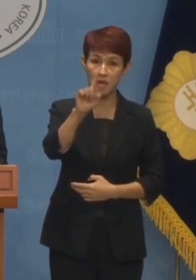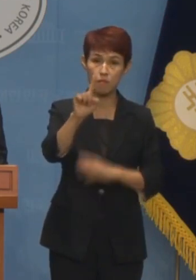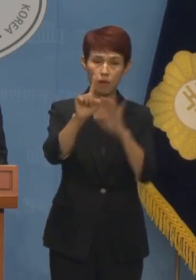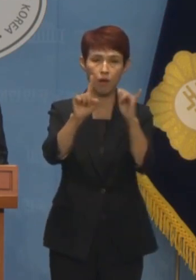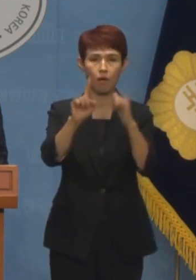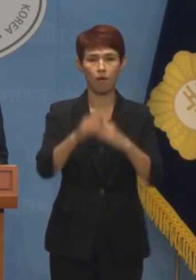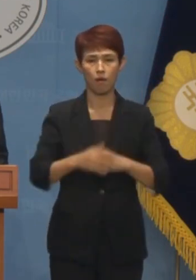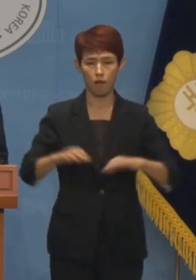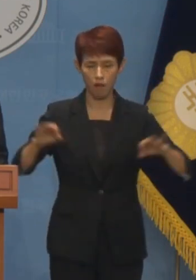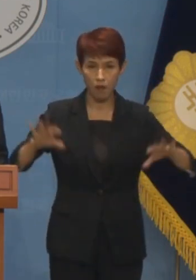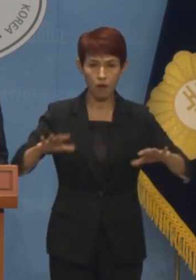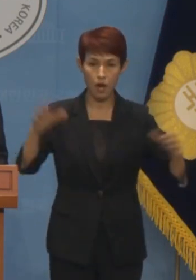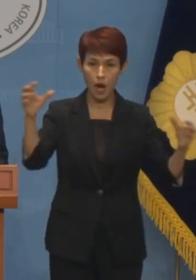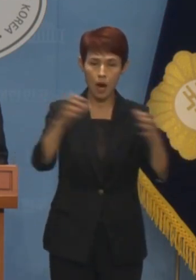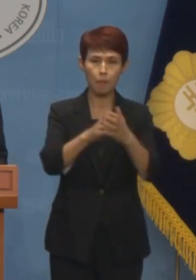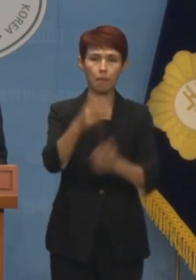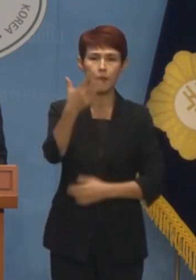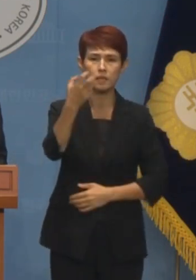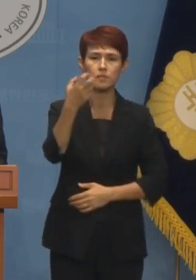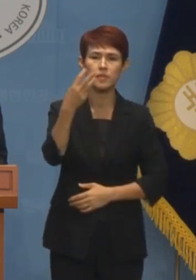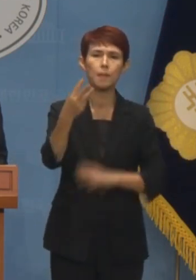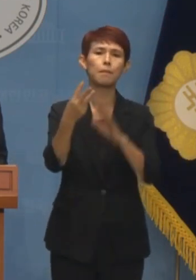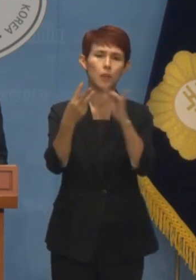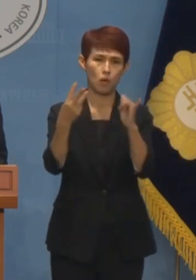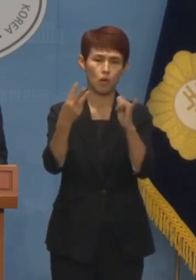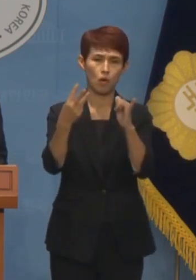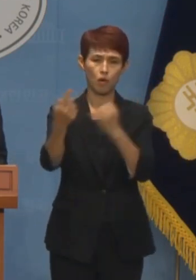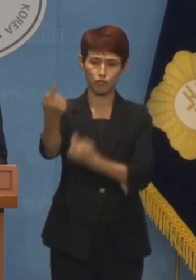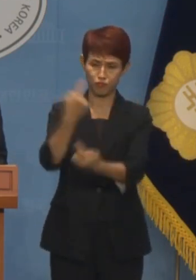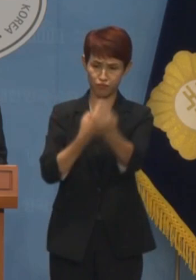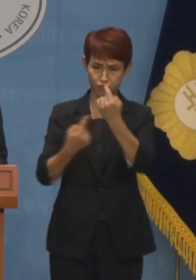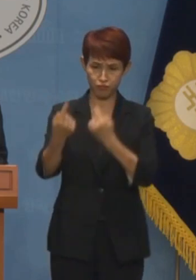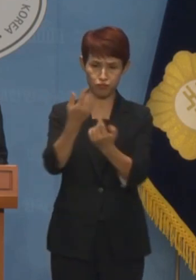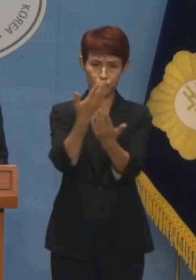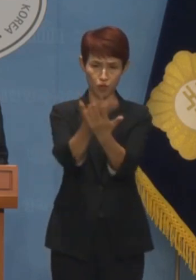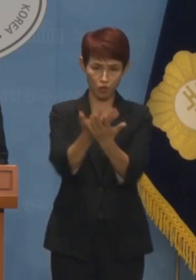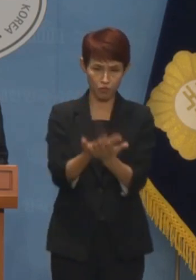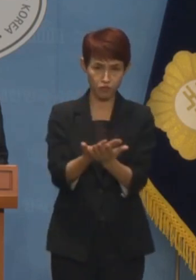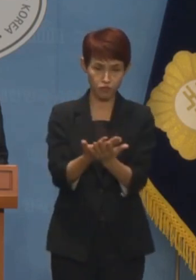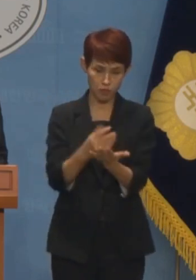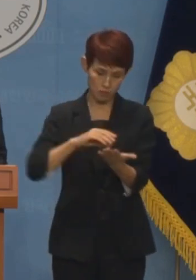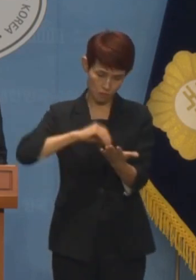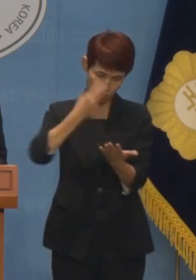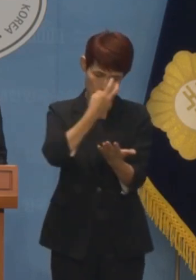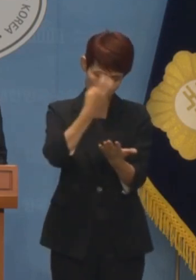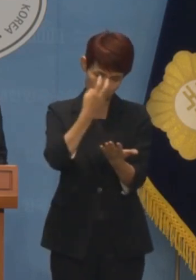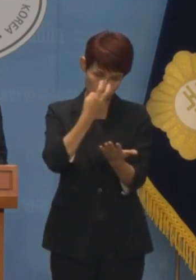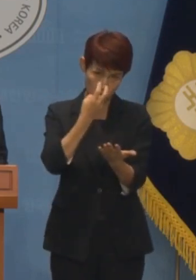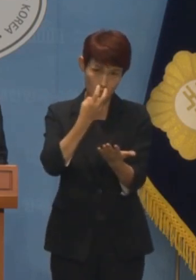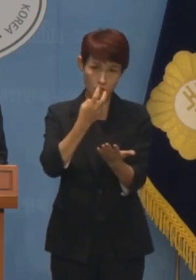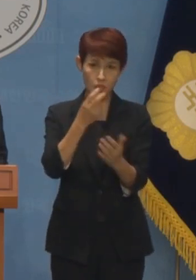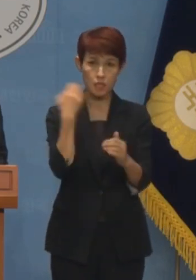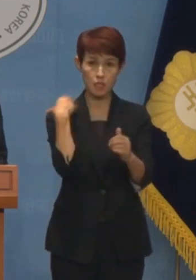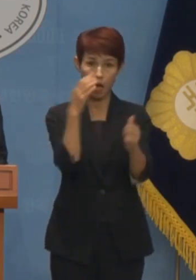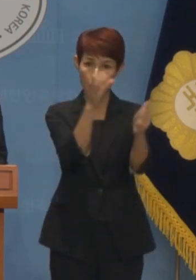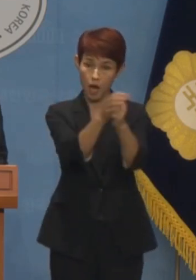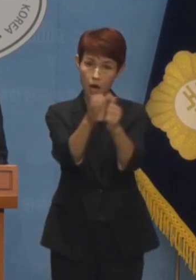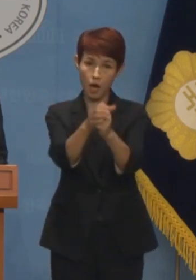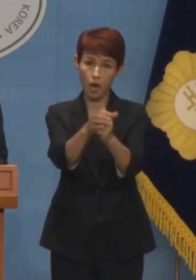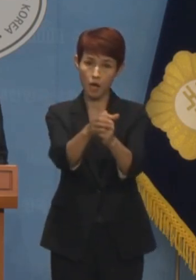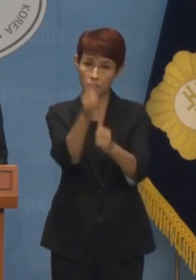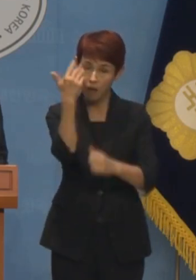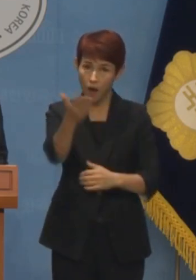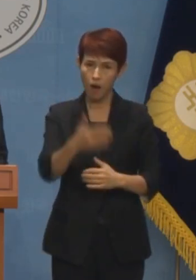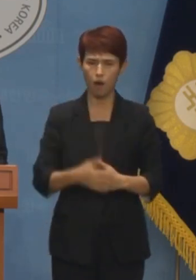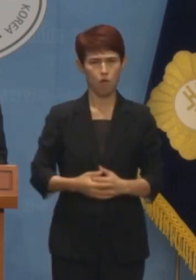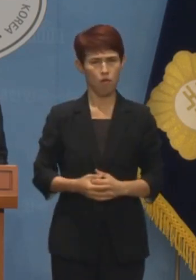등 총 83명의 지원자의 서류를 검토하고 이사로 임했는지